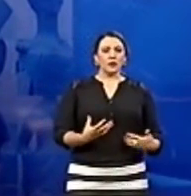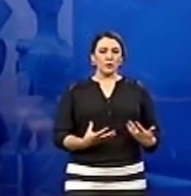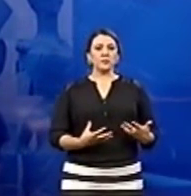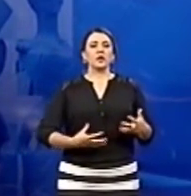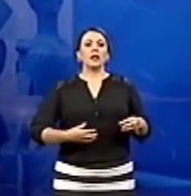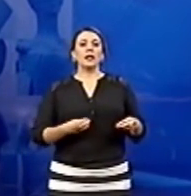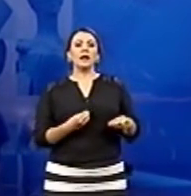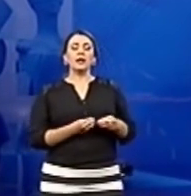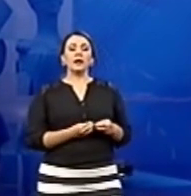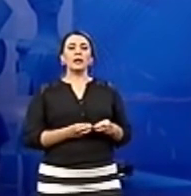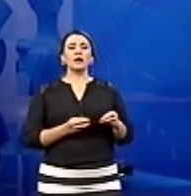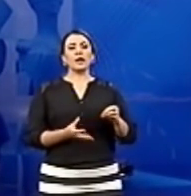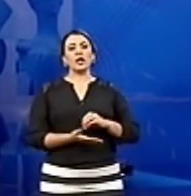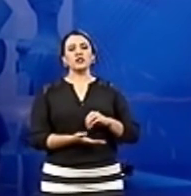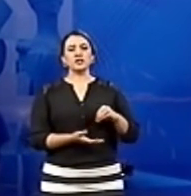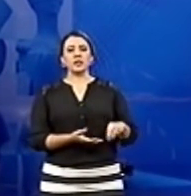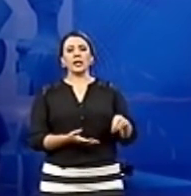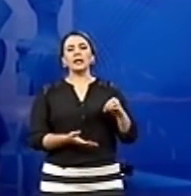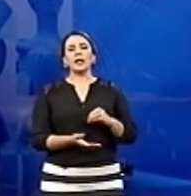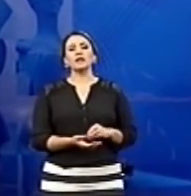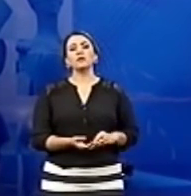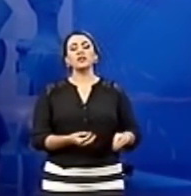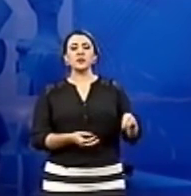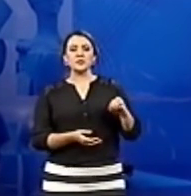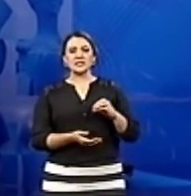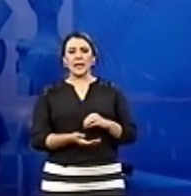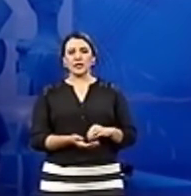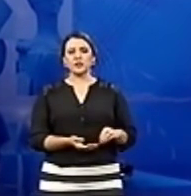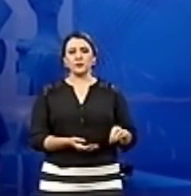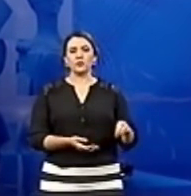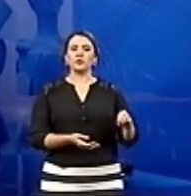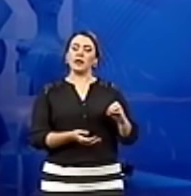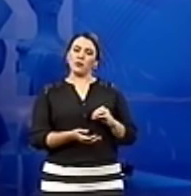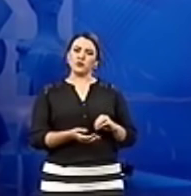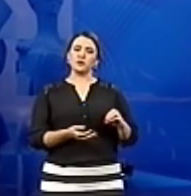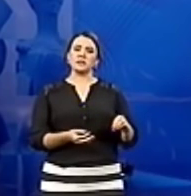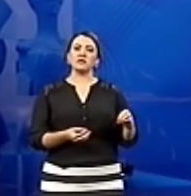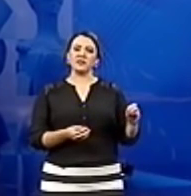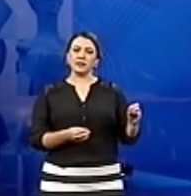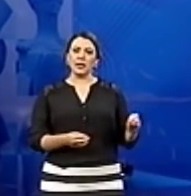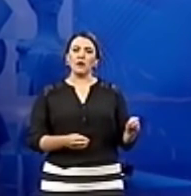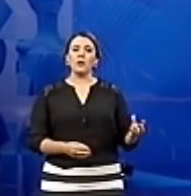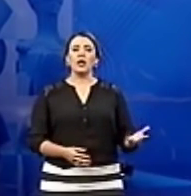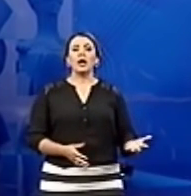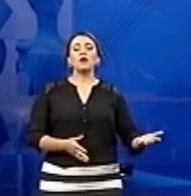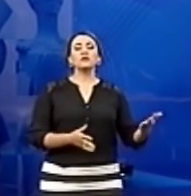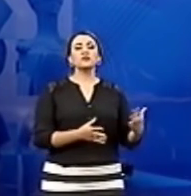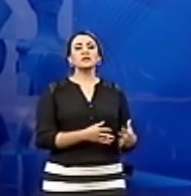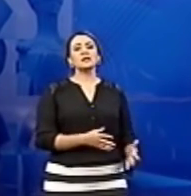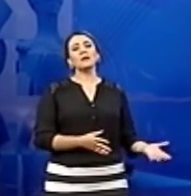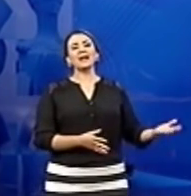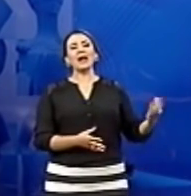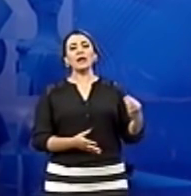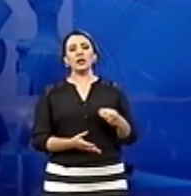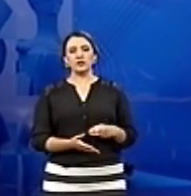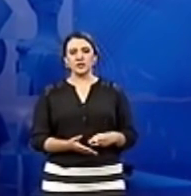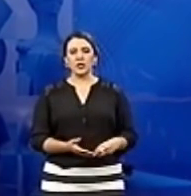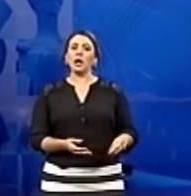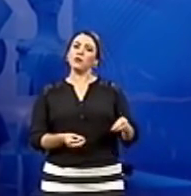Então, o que a gente tem? Ali no artigo 7º da Constituição Federal, a Constituição garante